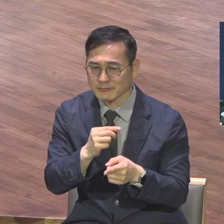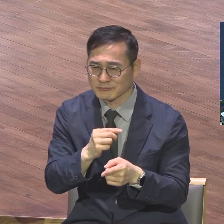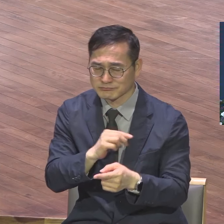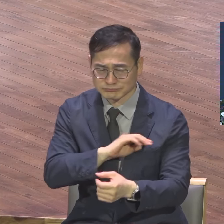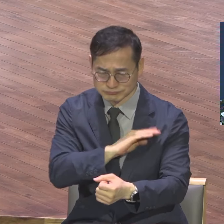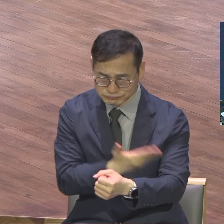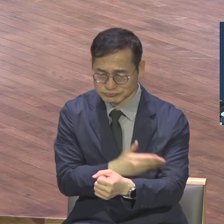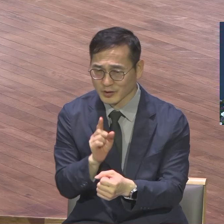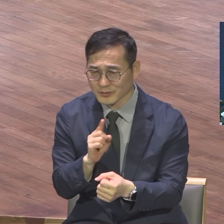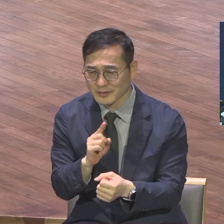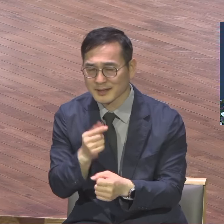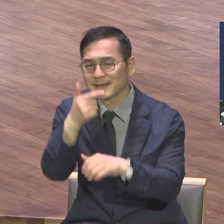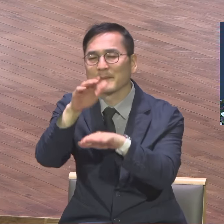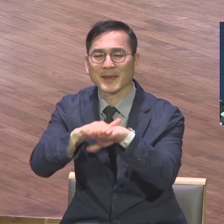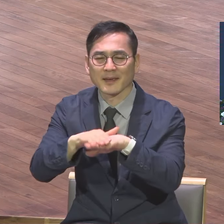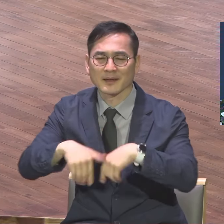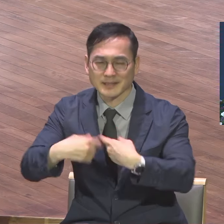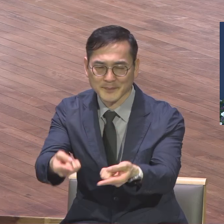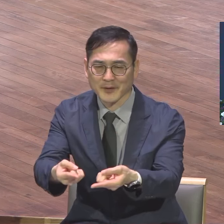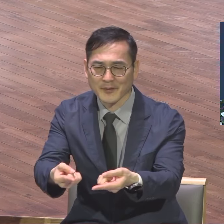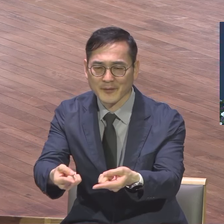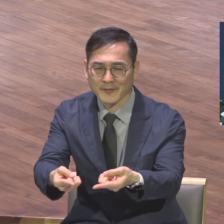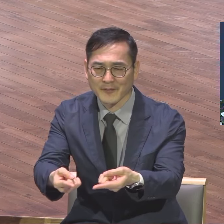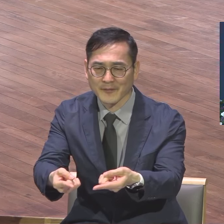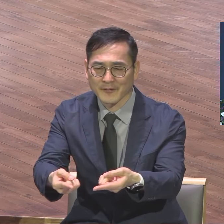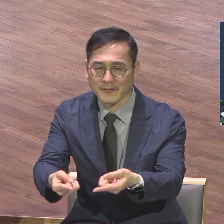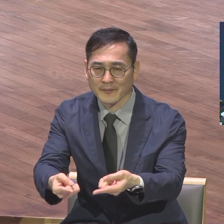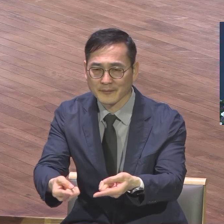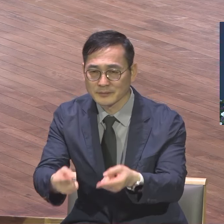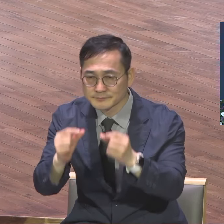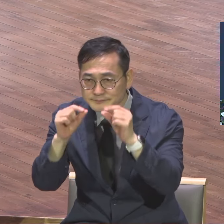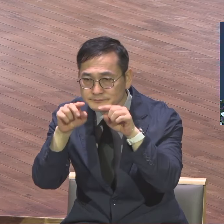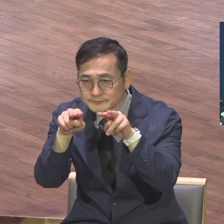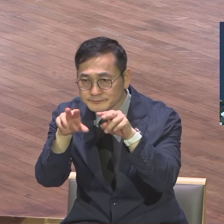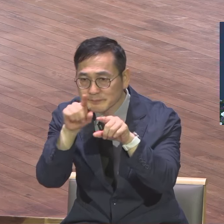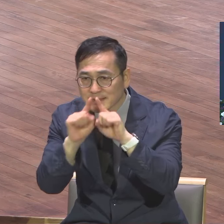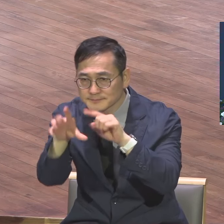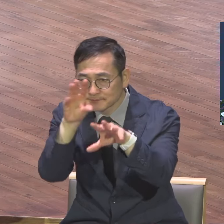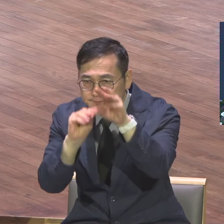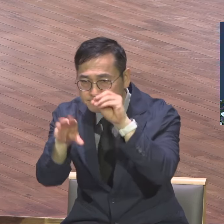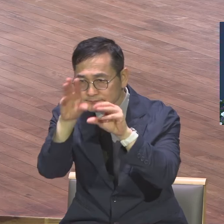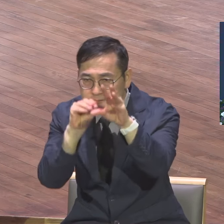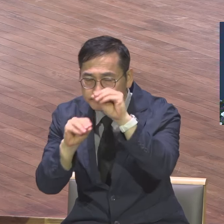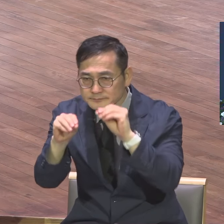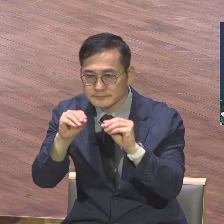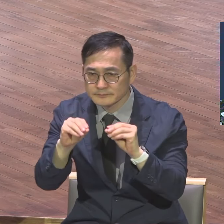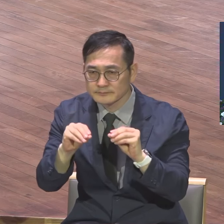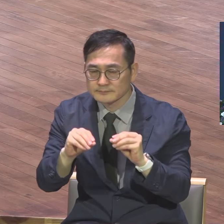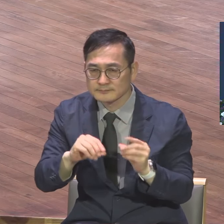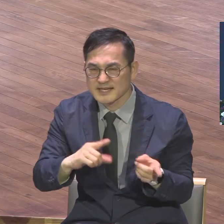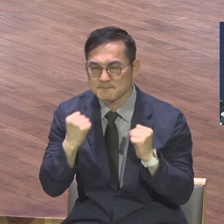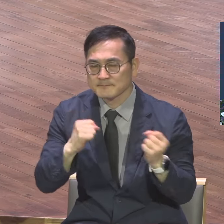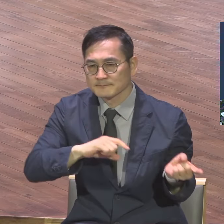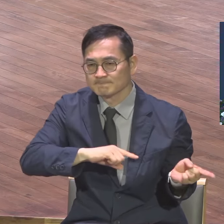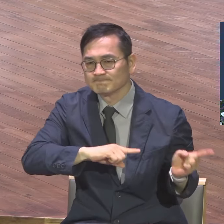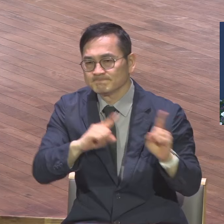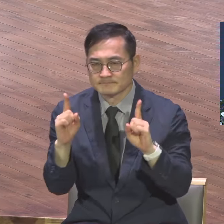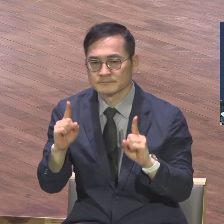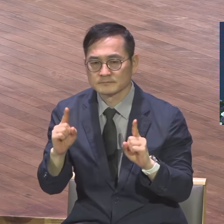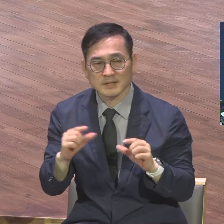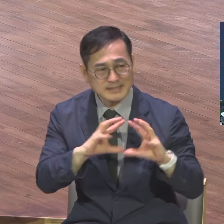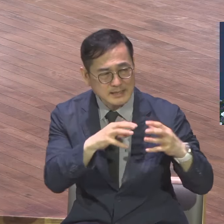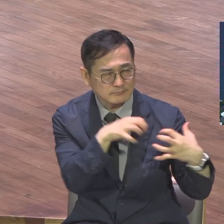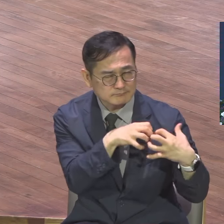시간에 강단에서 선포되는 말씀을 통해서 영적 힘을 얻고 삶의 현장에서 어떻게 영적 싸움을 싸우는지 답을 얻고